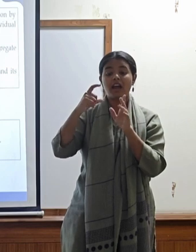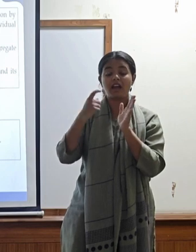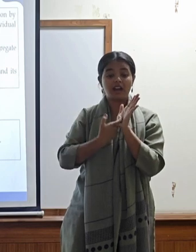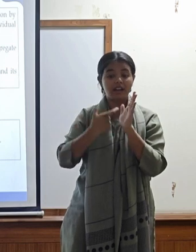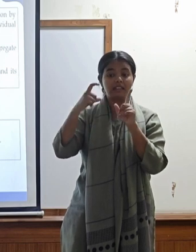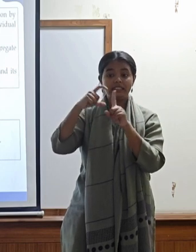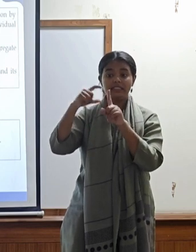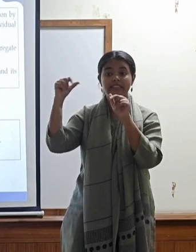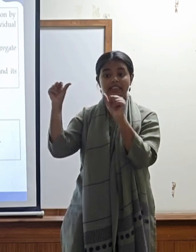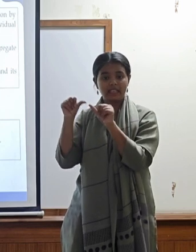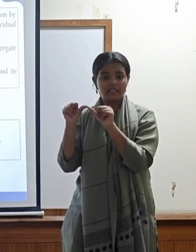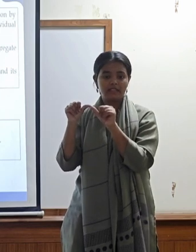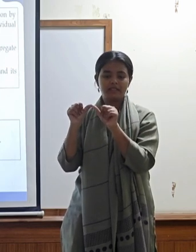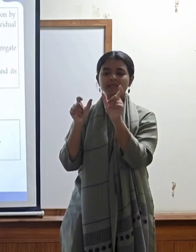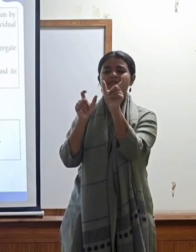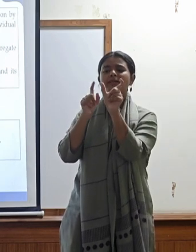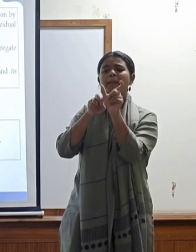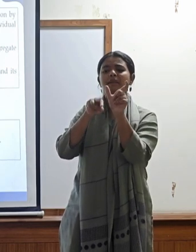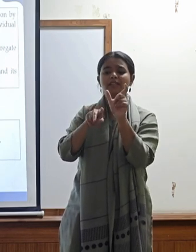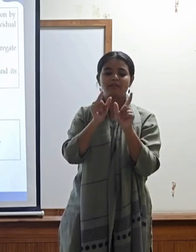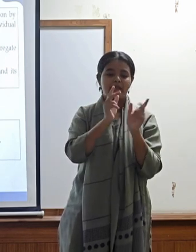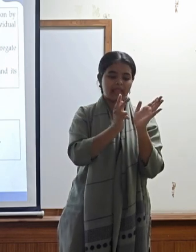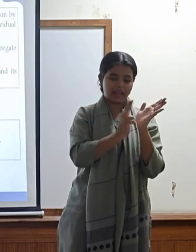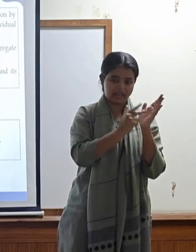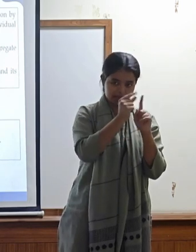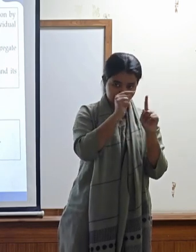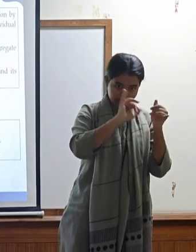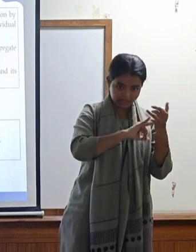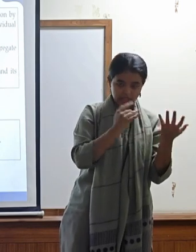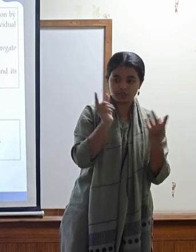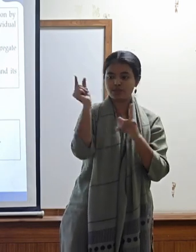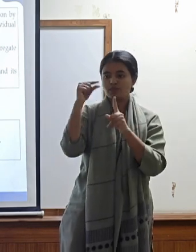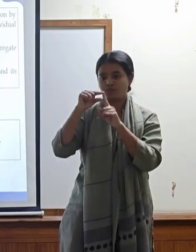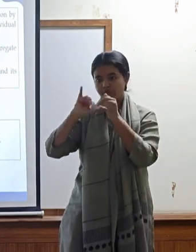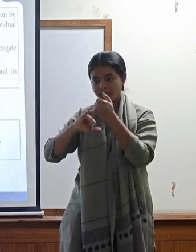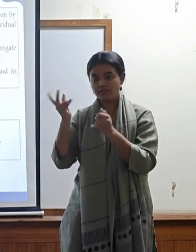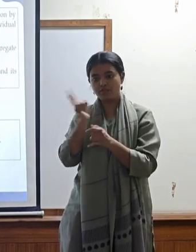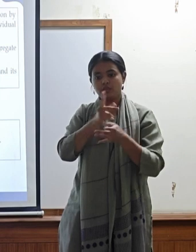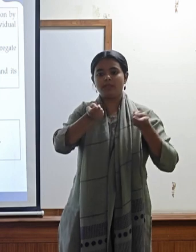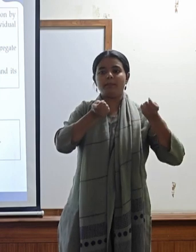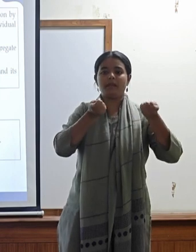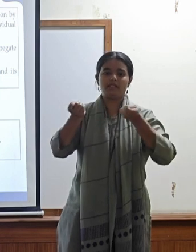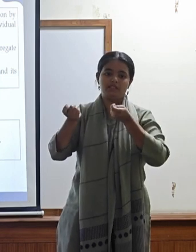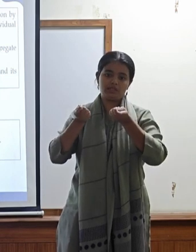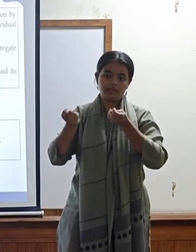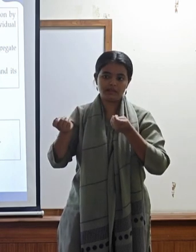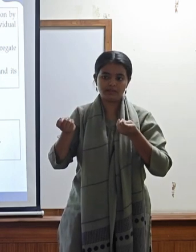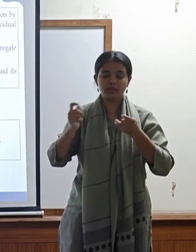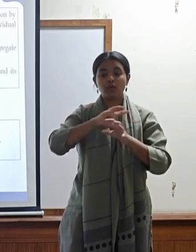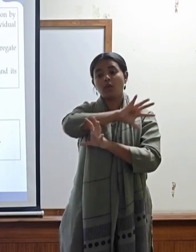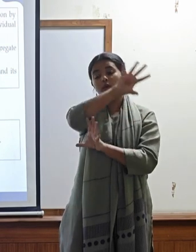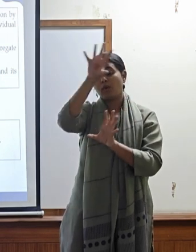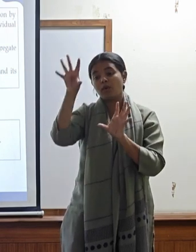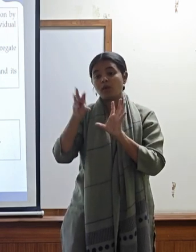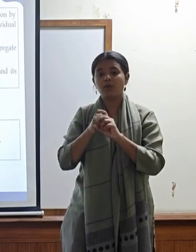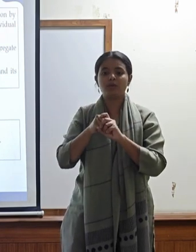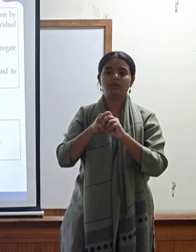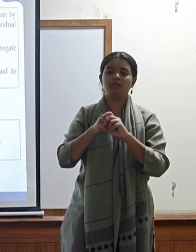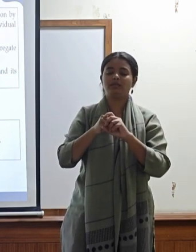और यूपीएस स्कीम को रेगुलेट करता है। सो द कंप्लीट आर्किटेक्चर ऑफ योर पेंशन इज इन सेफ हैंड्स, क्योंकि